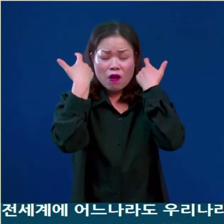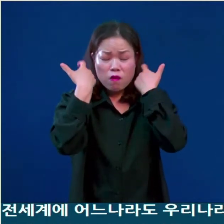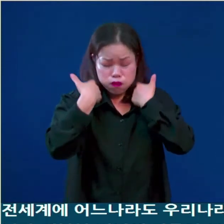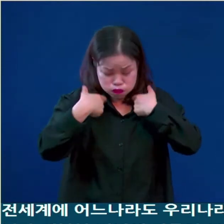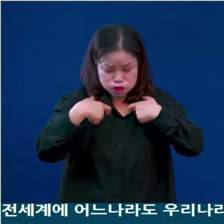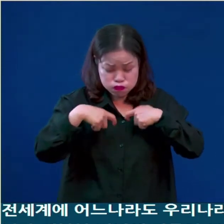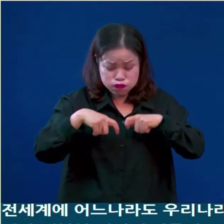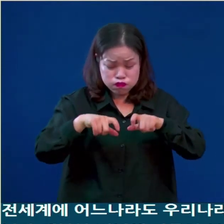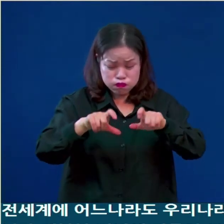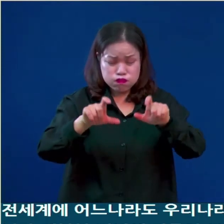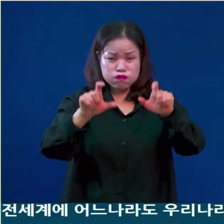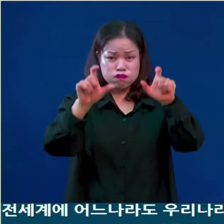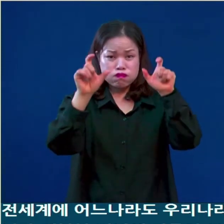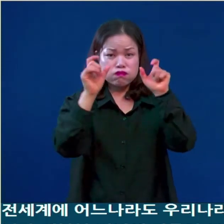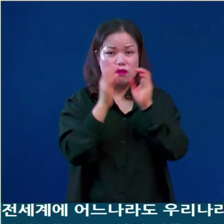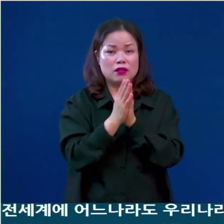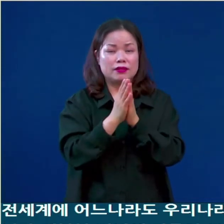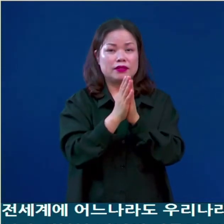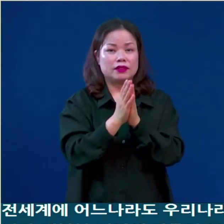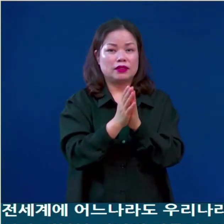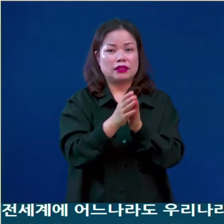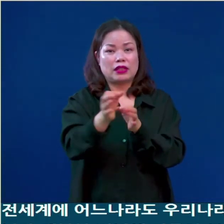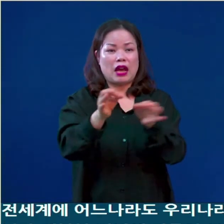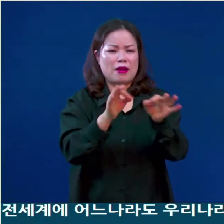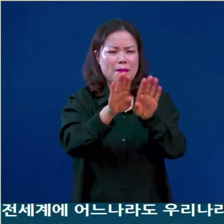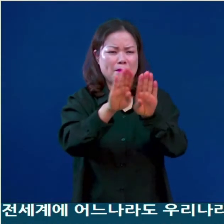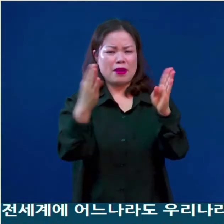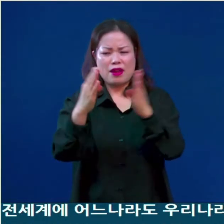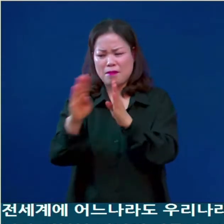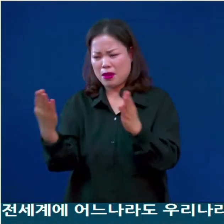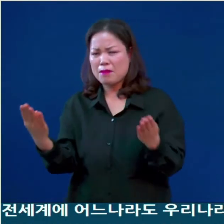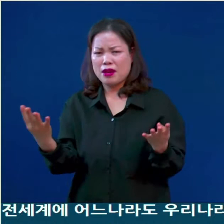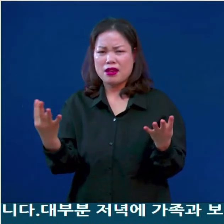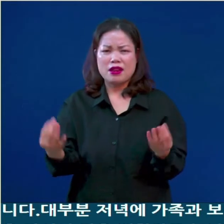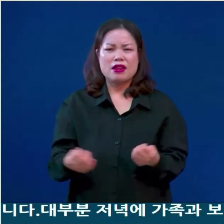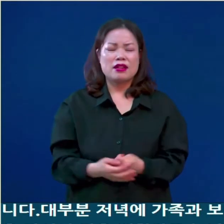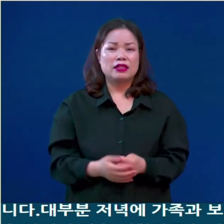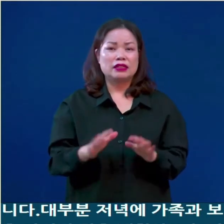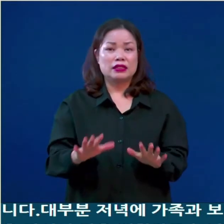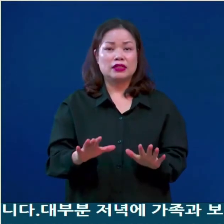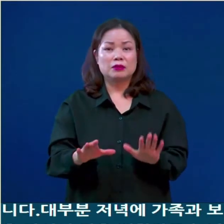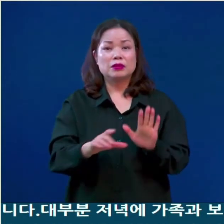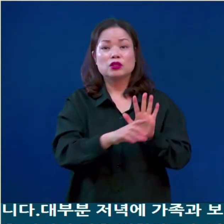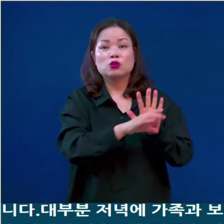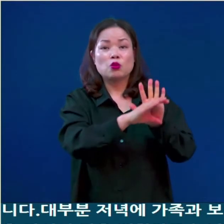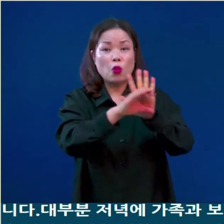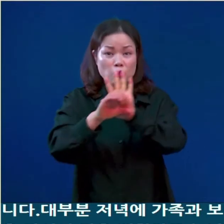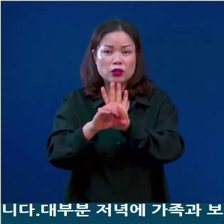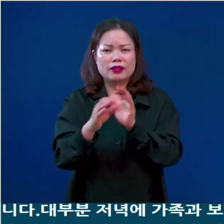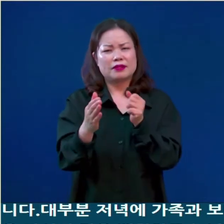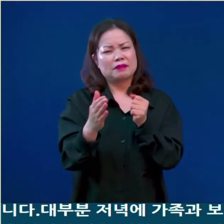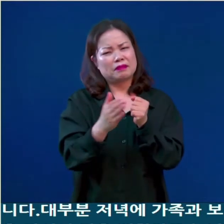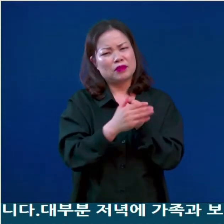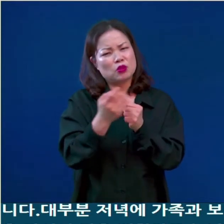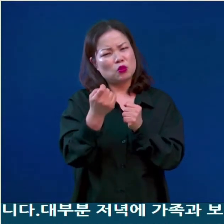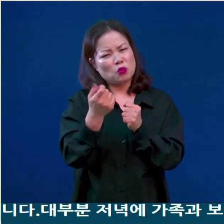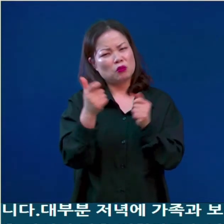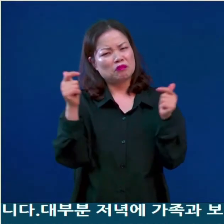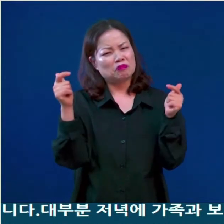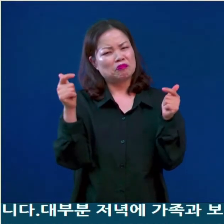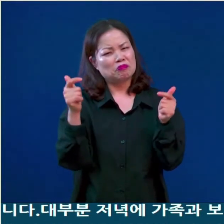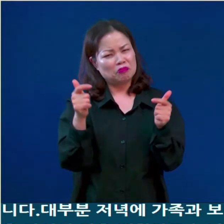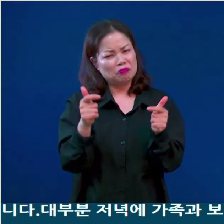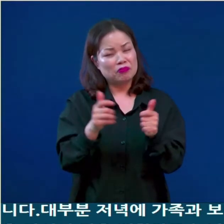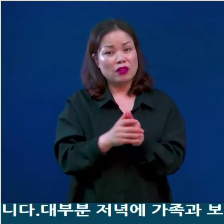밤새도록 열어놓은 상점도 적지 않습니다. 지금이야 코로나로 인해서 좀 잦아들기는